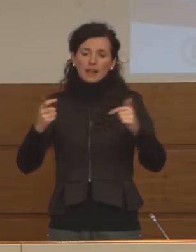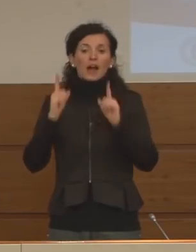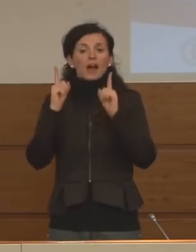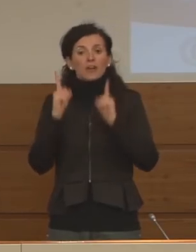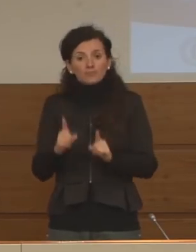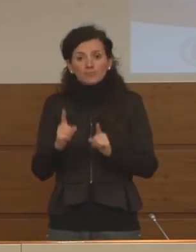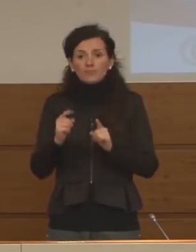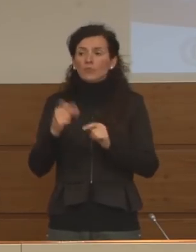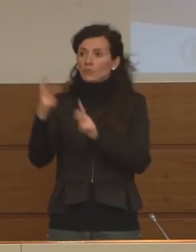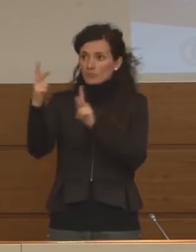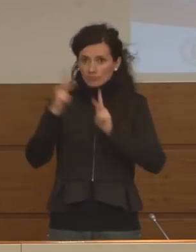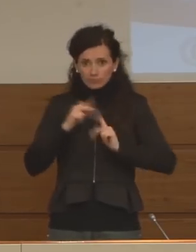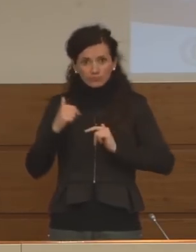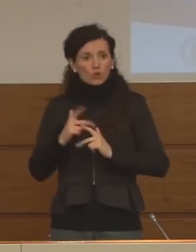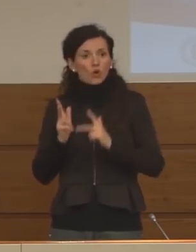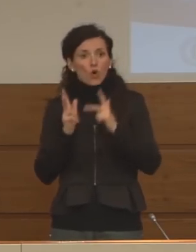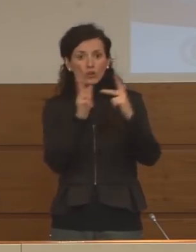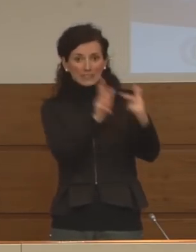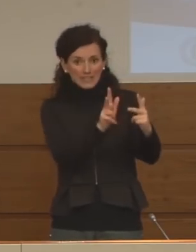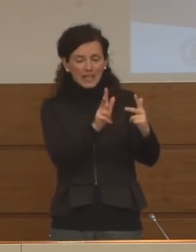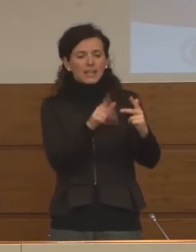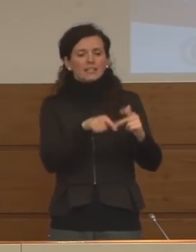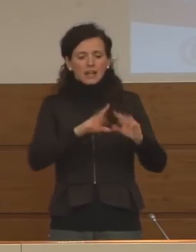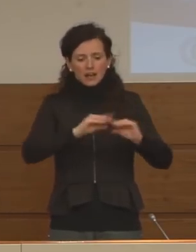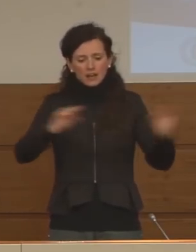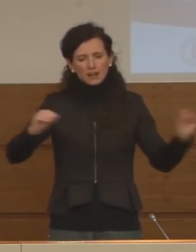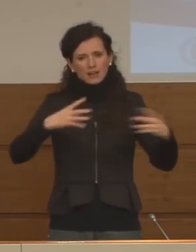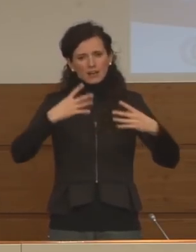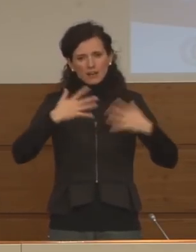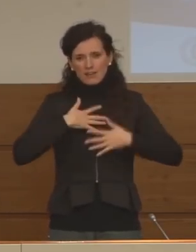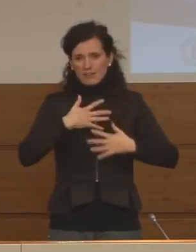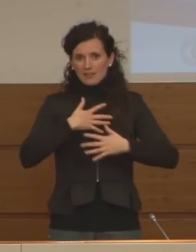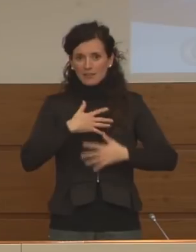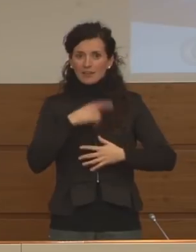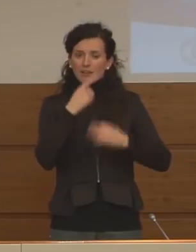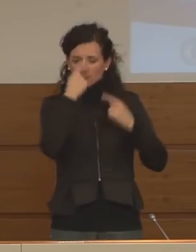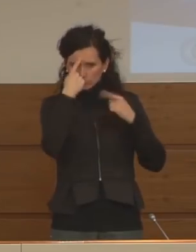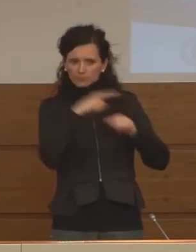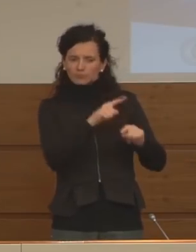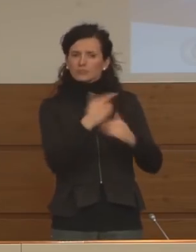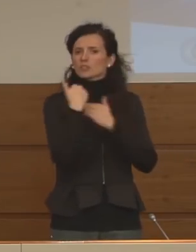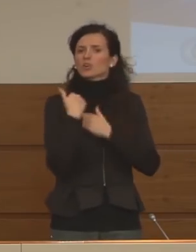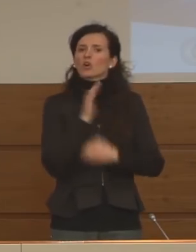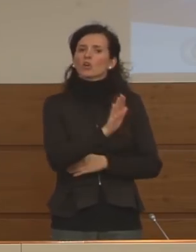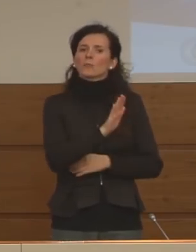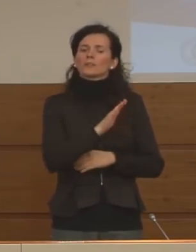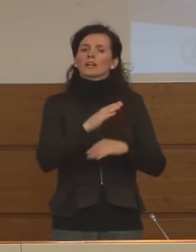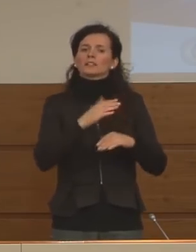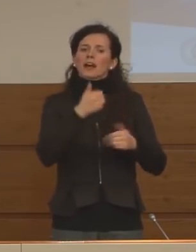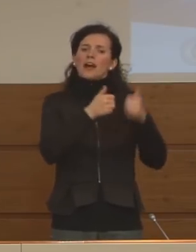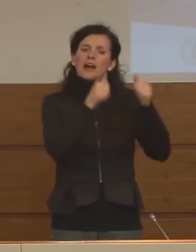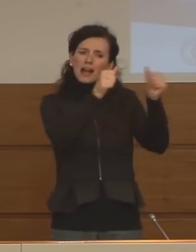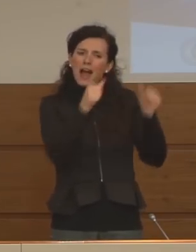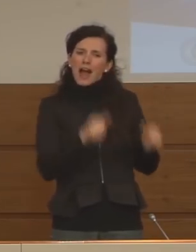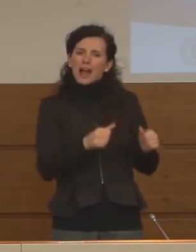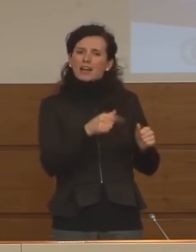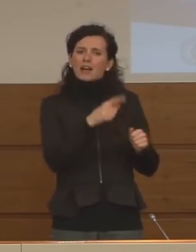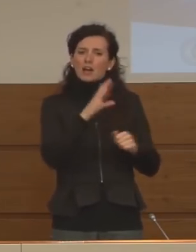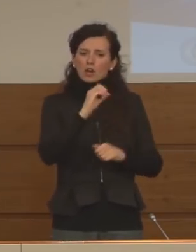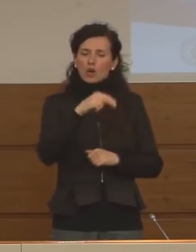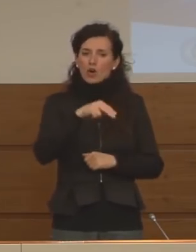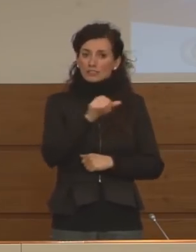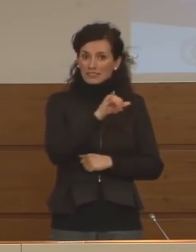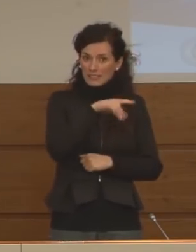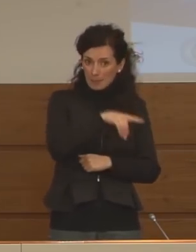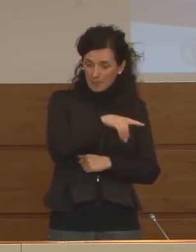consegne dei respiratori di cui alla gara consip delle consegne dei respiratori di